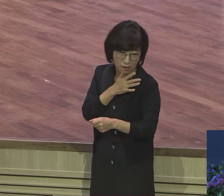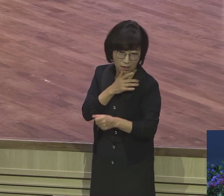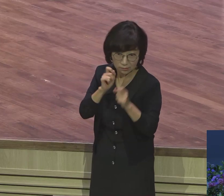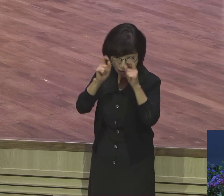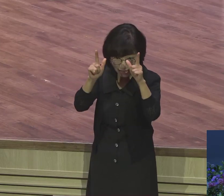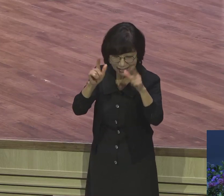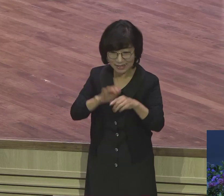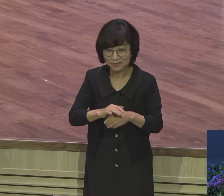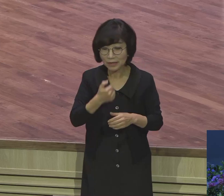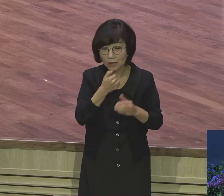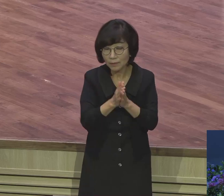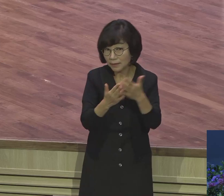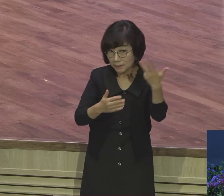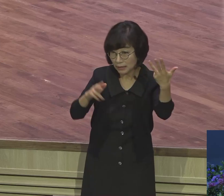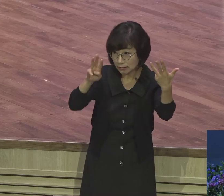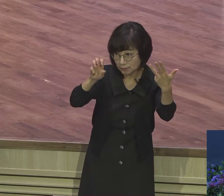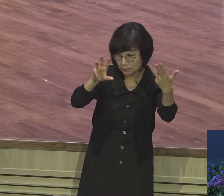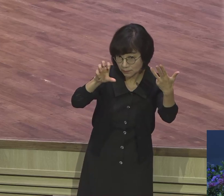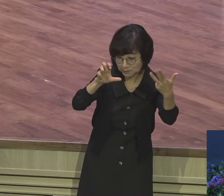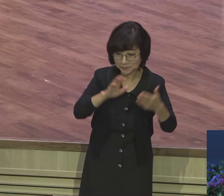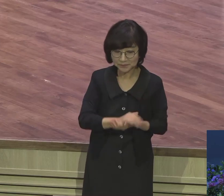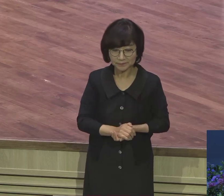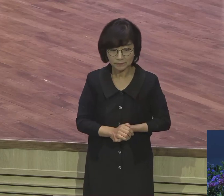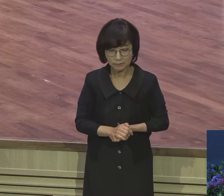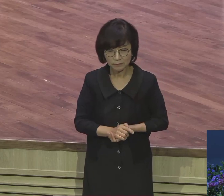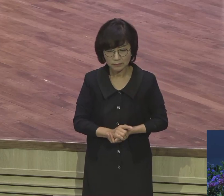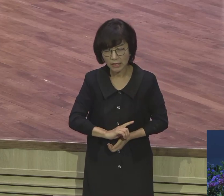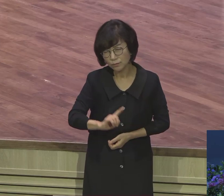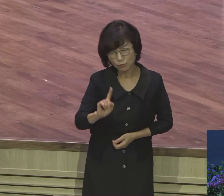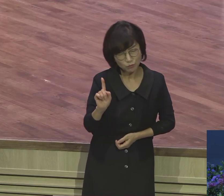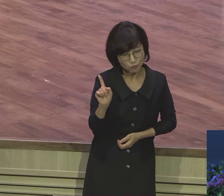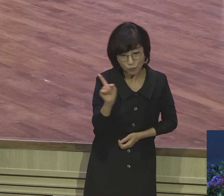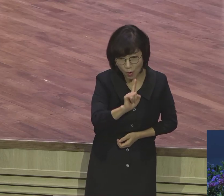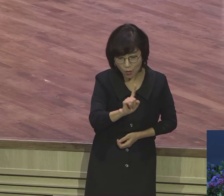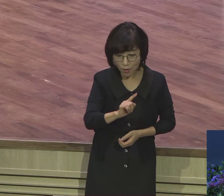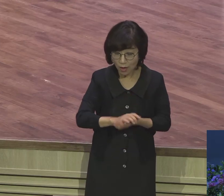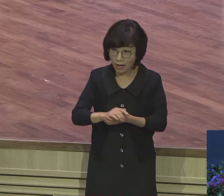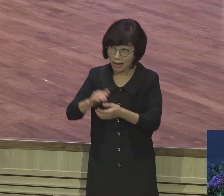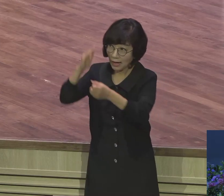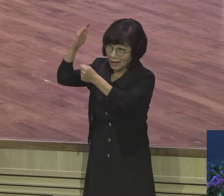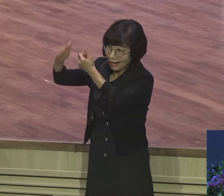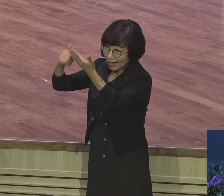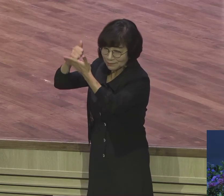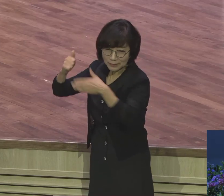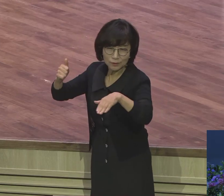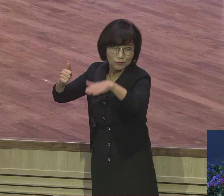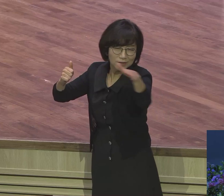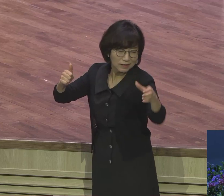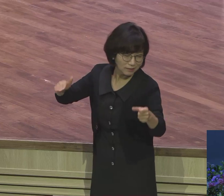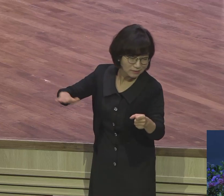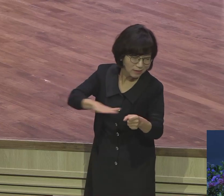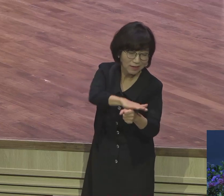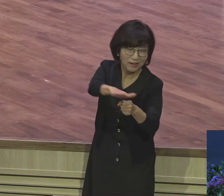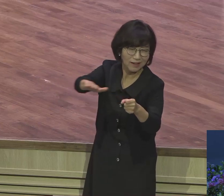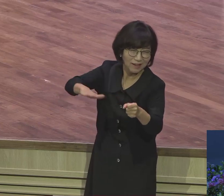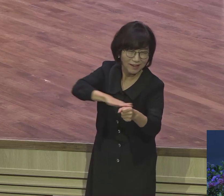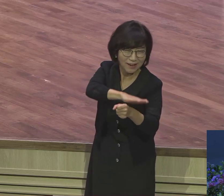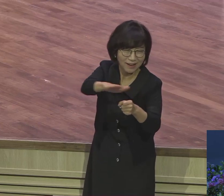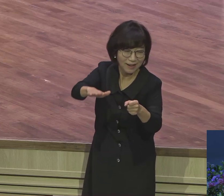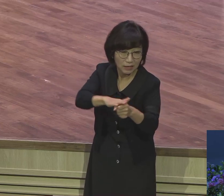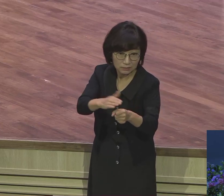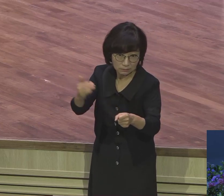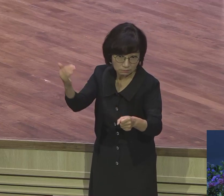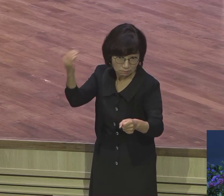35절로 39절에 보면 그 어떤 것도 우리를 그리스도 예수 안에 있는 하나님의 사랑에서